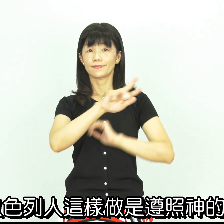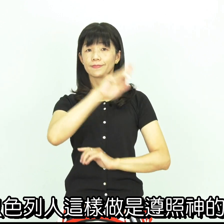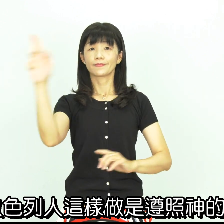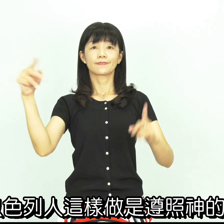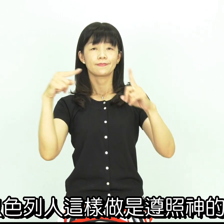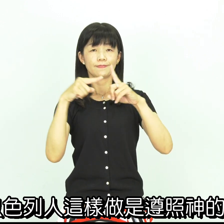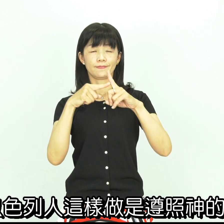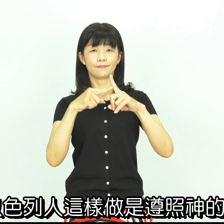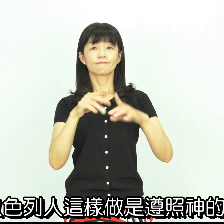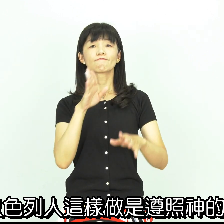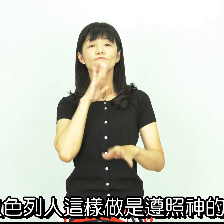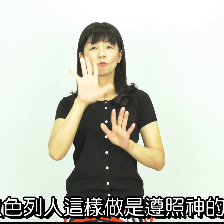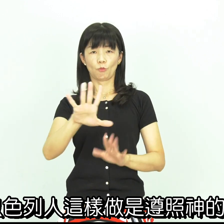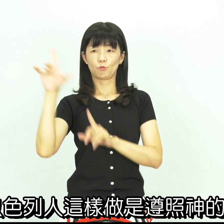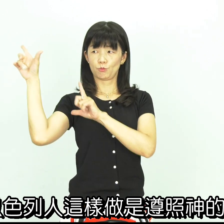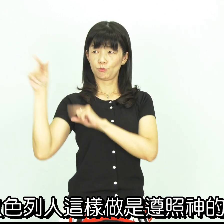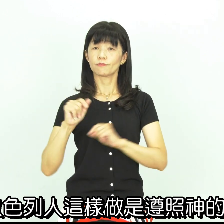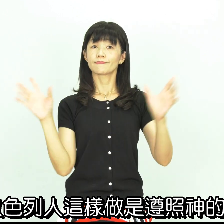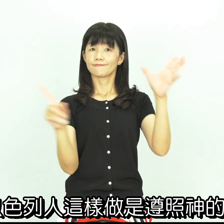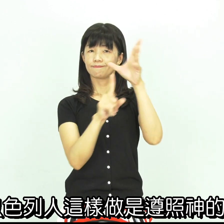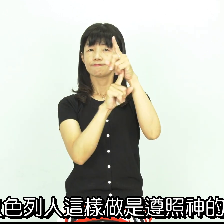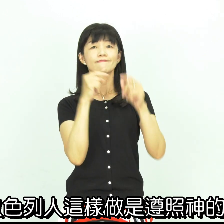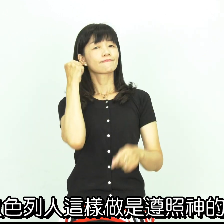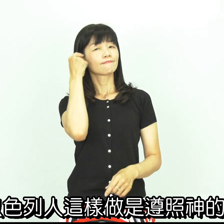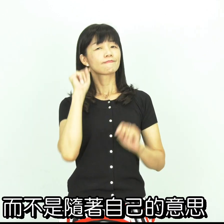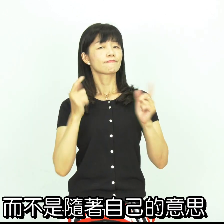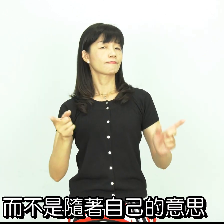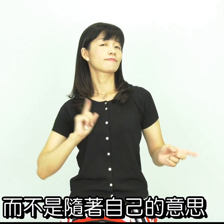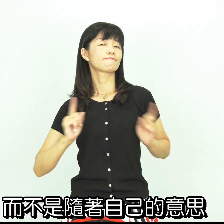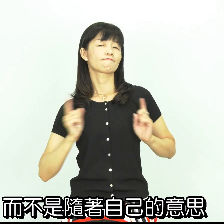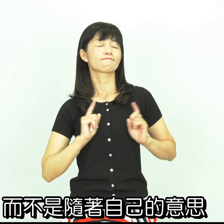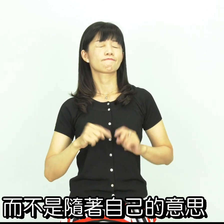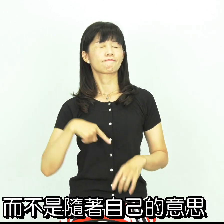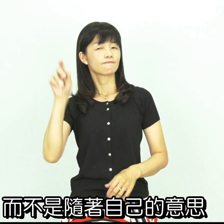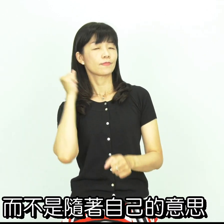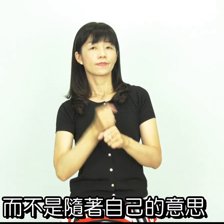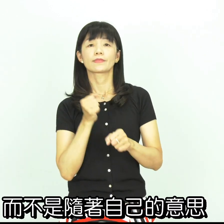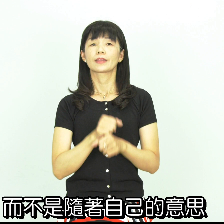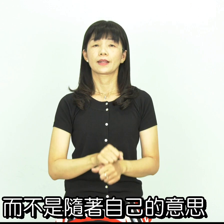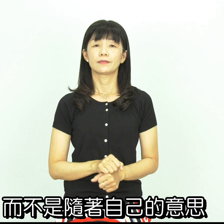做是遵照神的指示，而不是随着自己的意思。